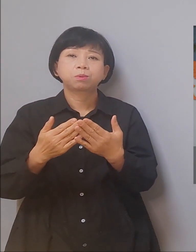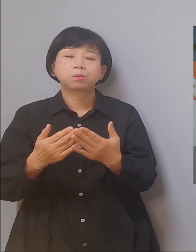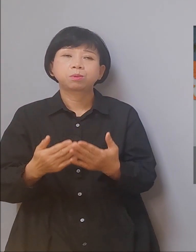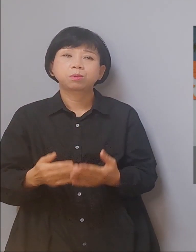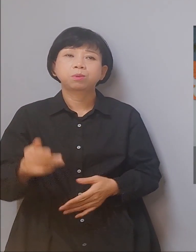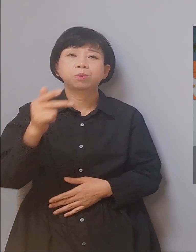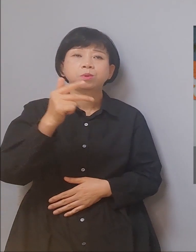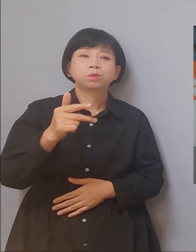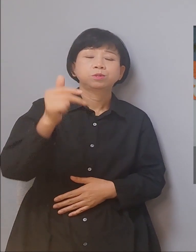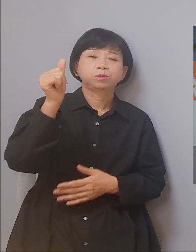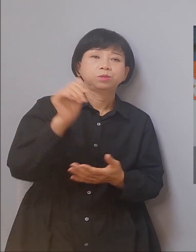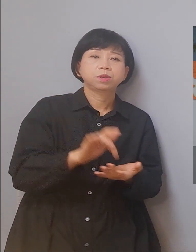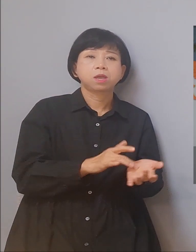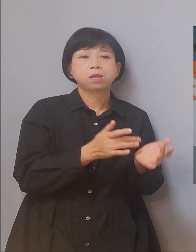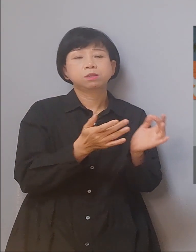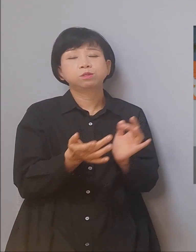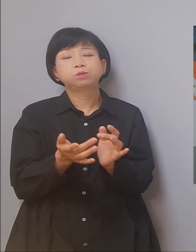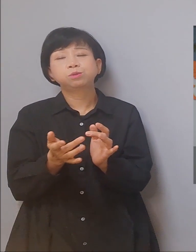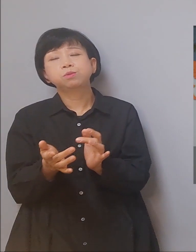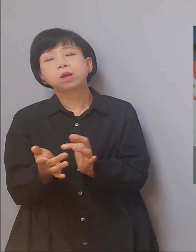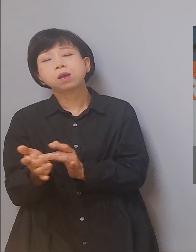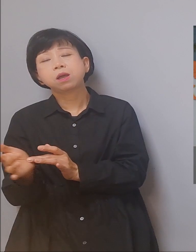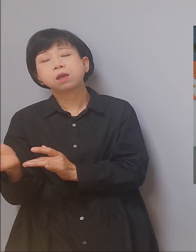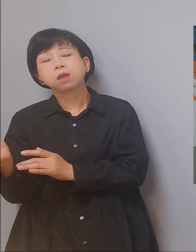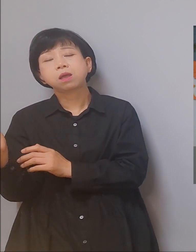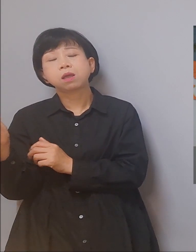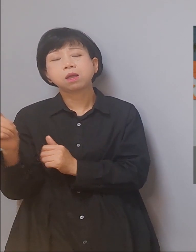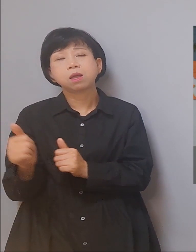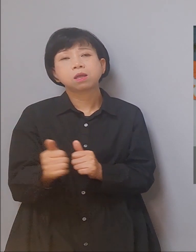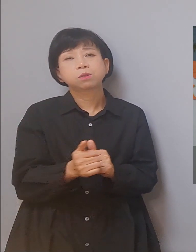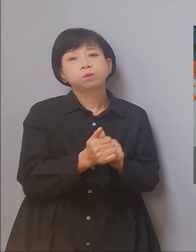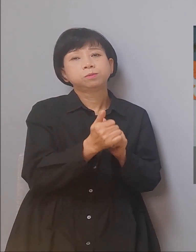사함받고 주 예수와